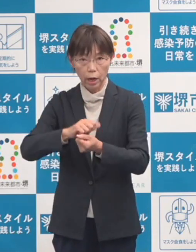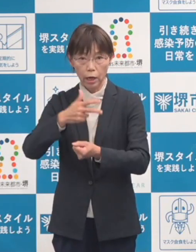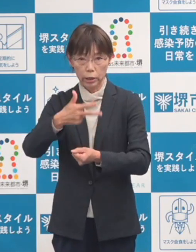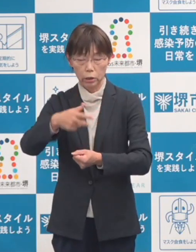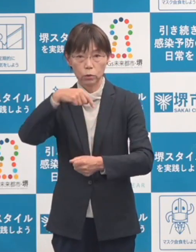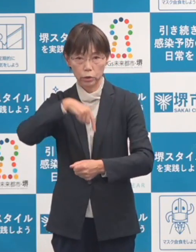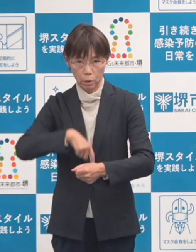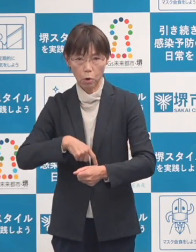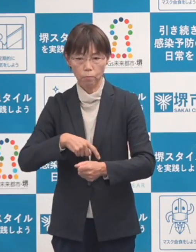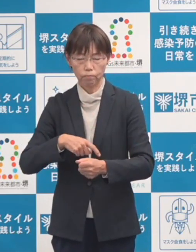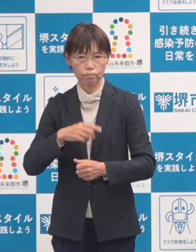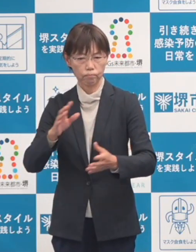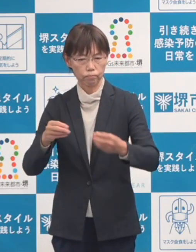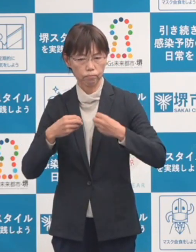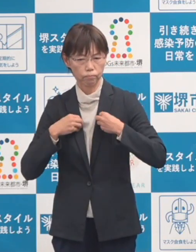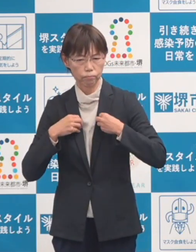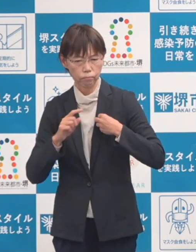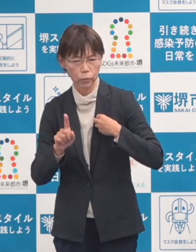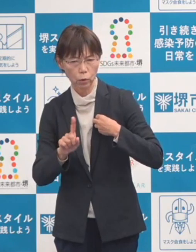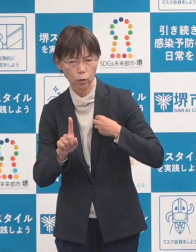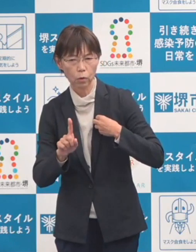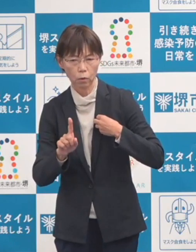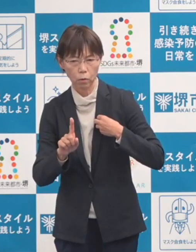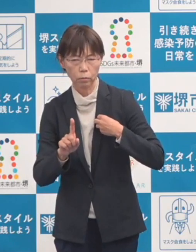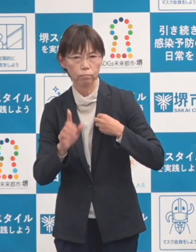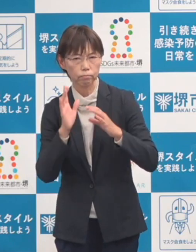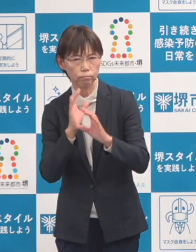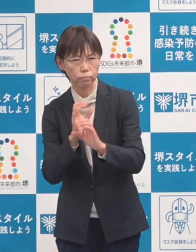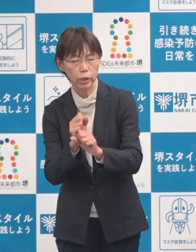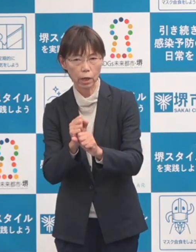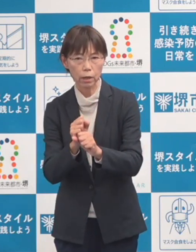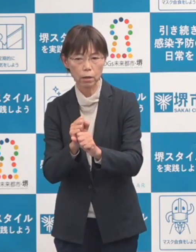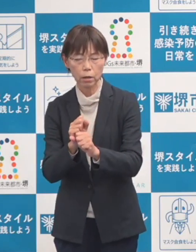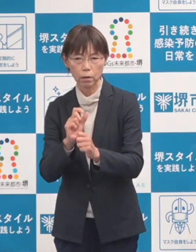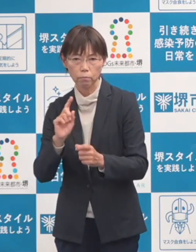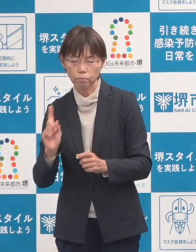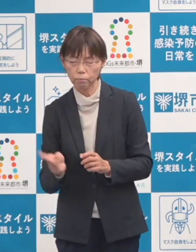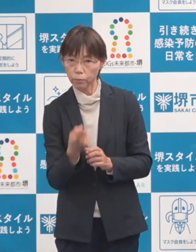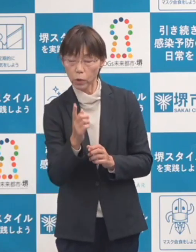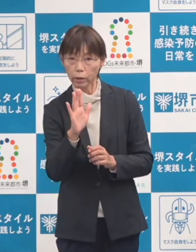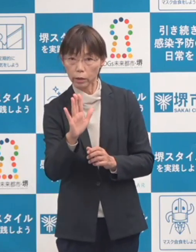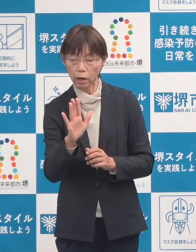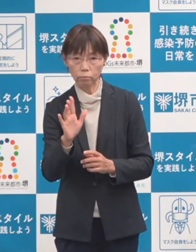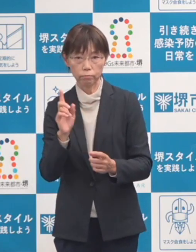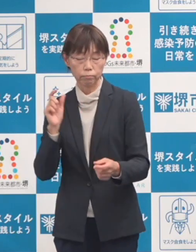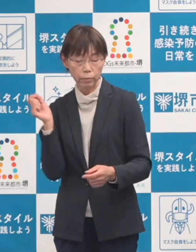をしながら、もし大きな変化があったときには迅速に臨機応変に行動をしてまいります。